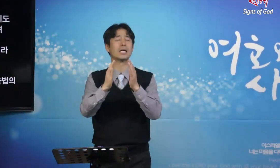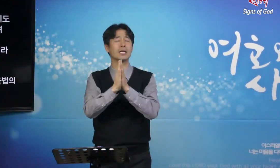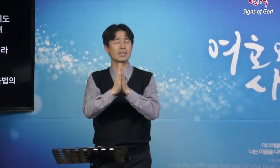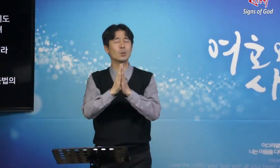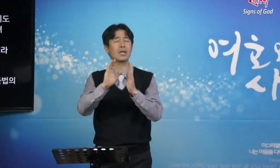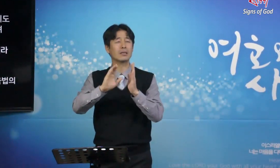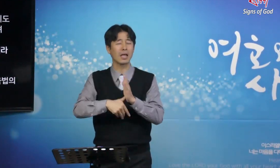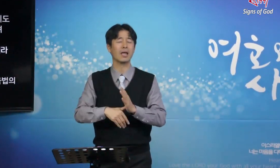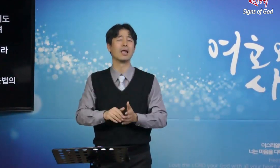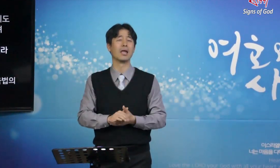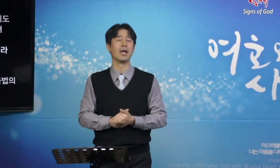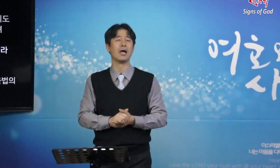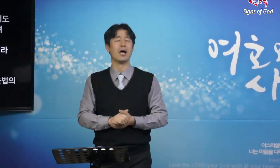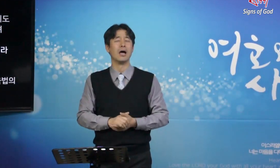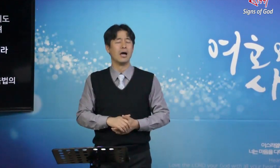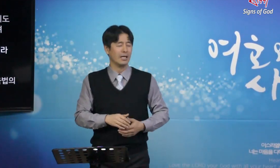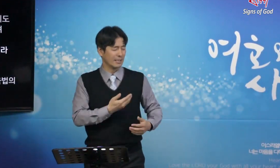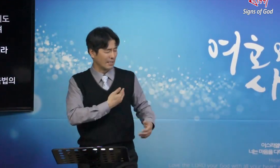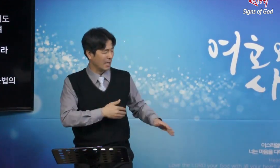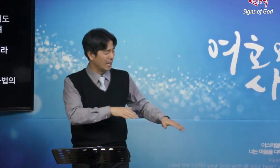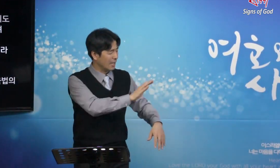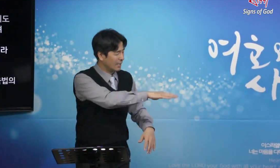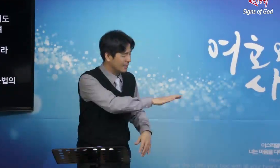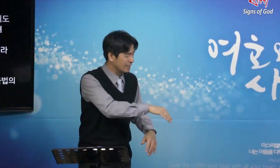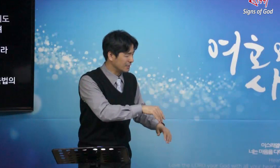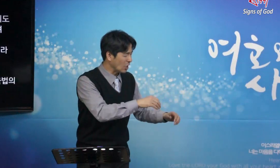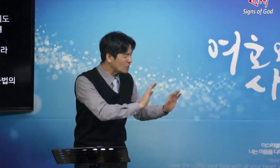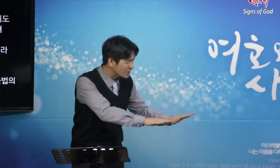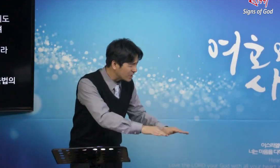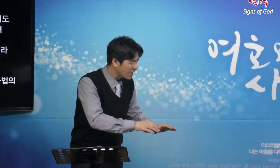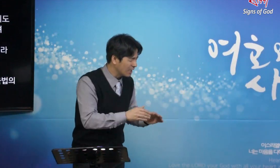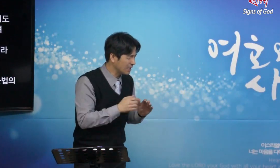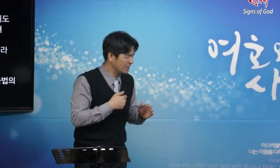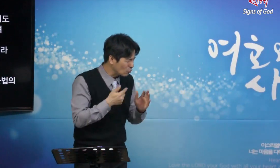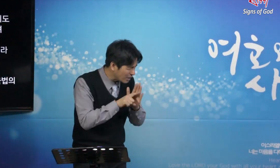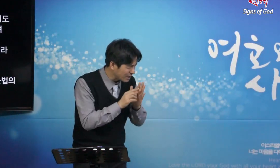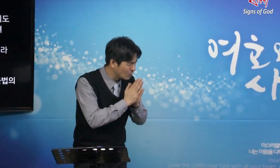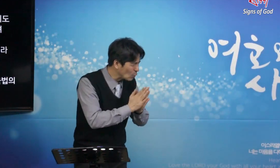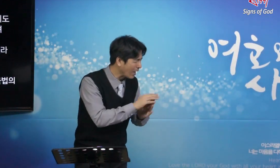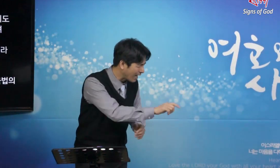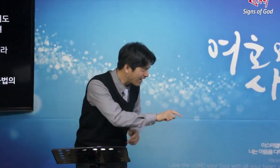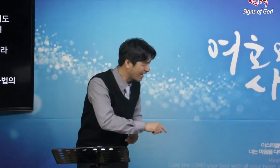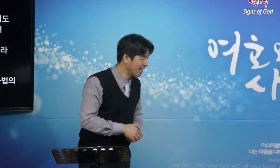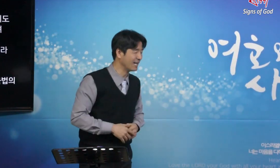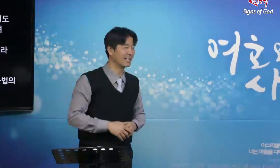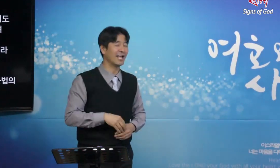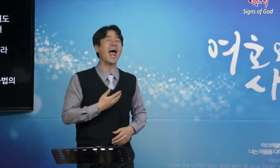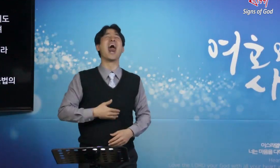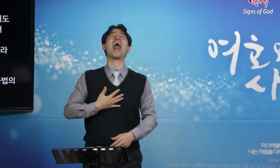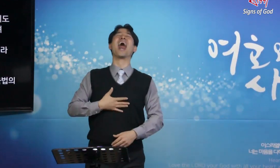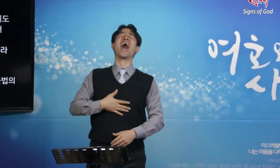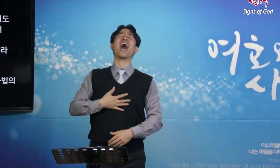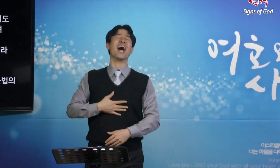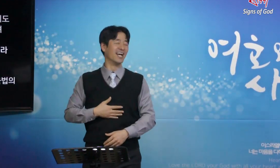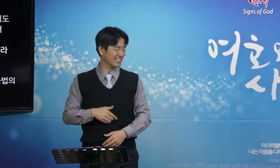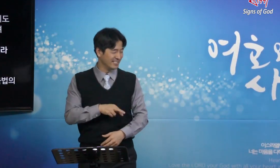겟세마네 동산에서 기도할 때 제자들에게 여기에 머물러서 나를 위해 기도해달라고 했을 때